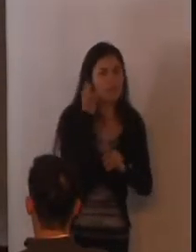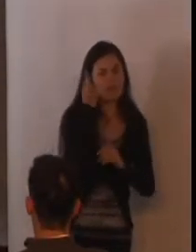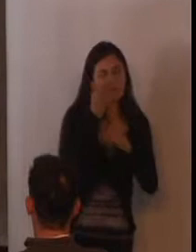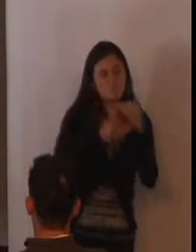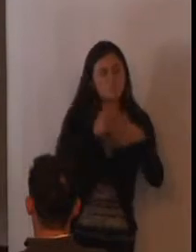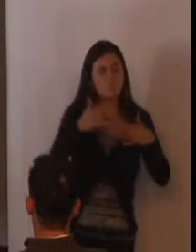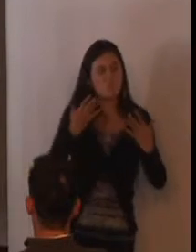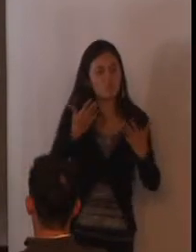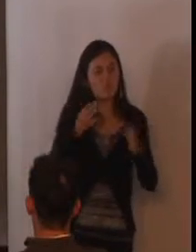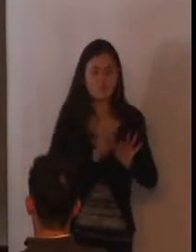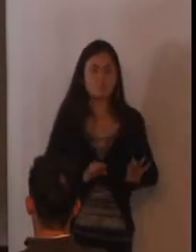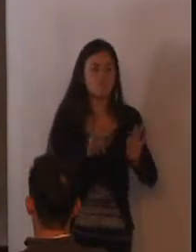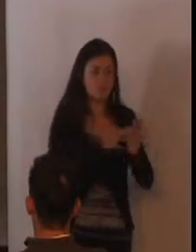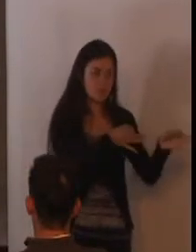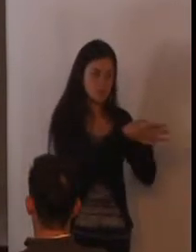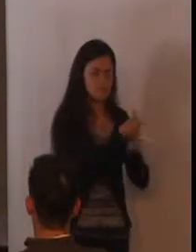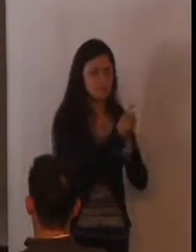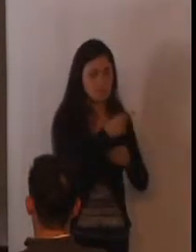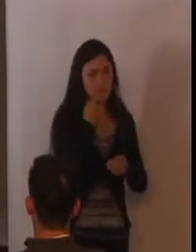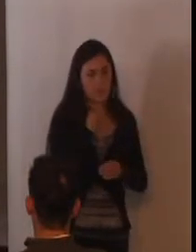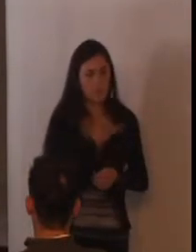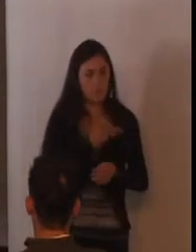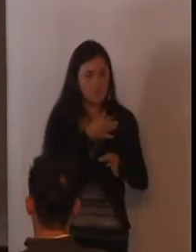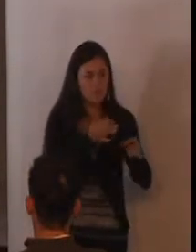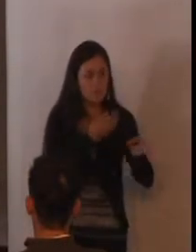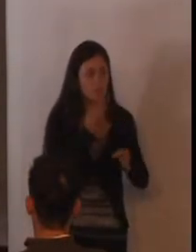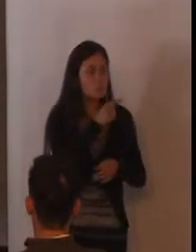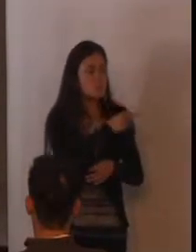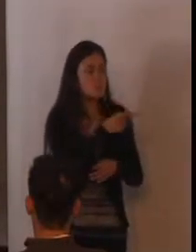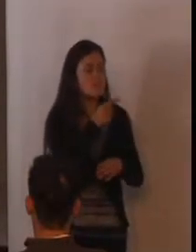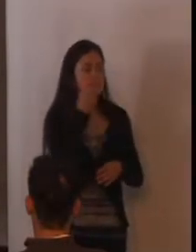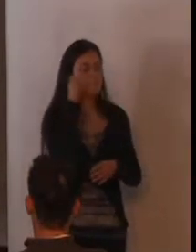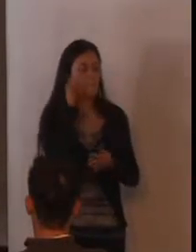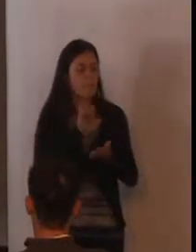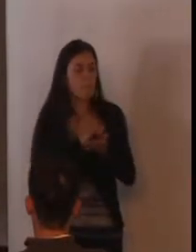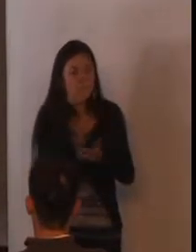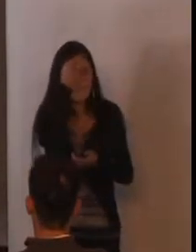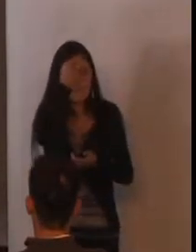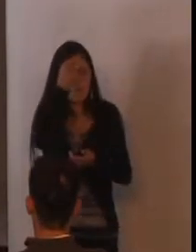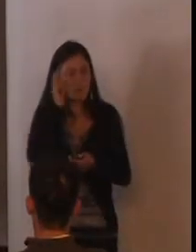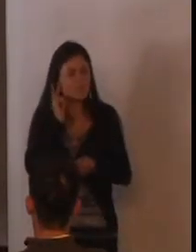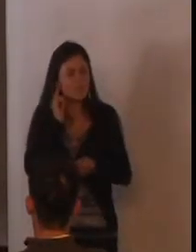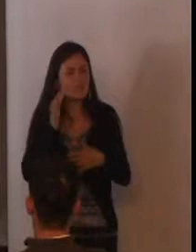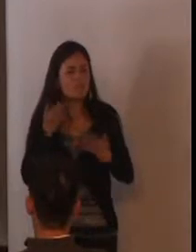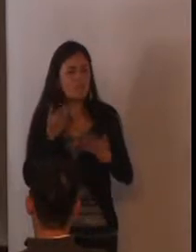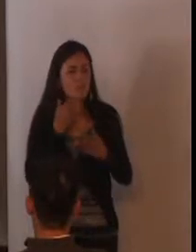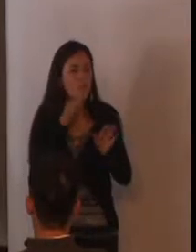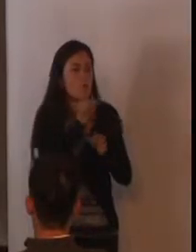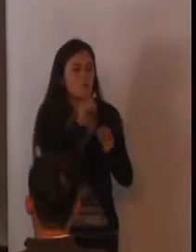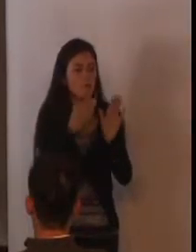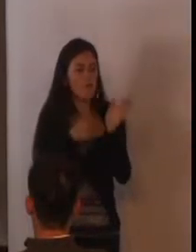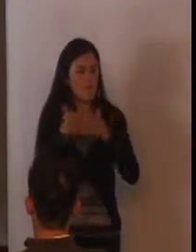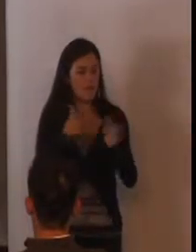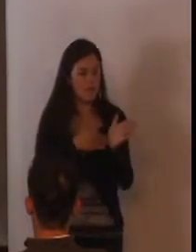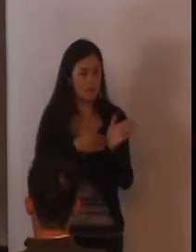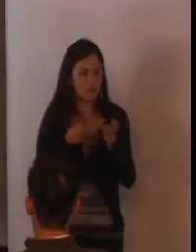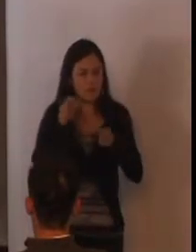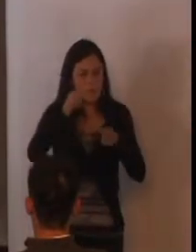que entender. A los padres de familia se les explica, haga de cuenta que la memoria auditiva es esa caja en donde